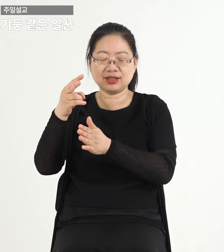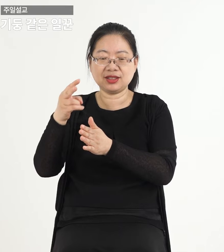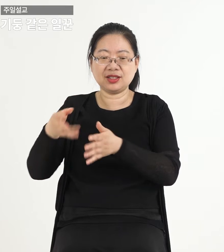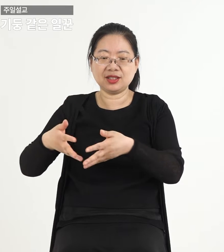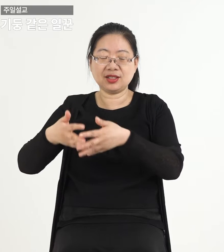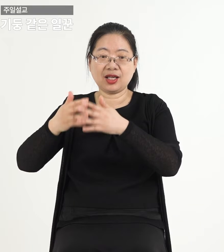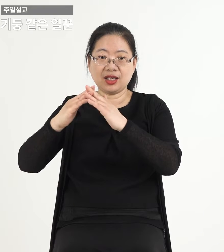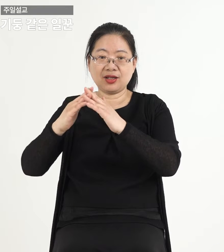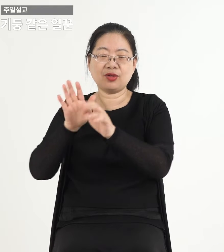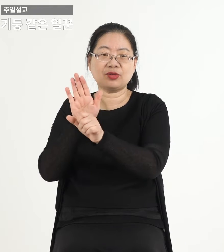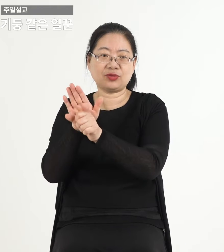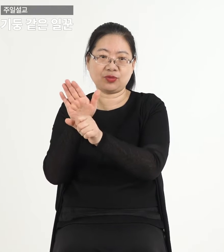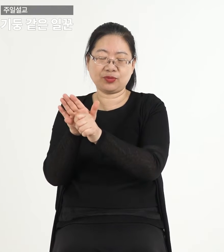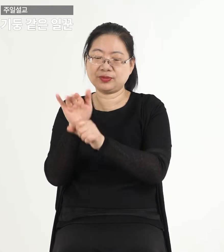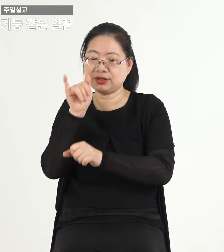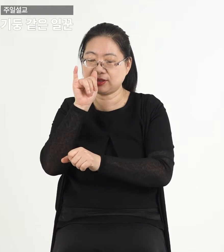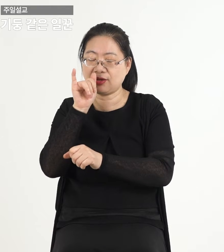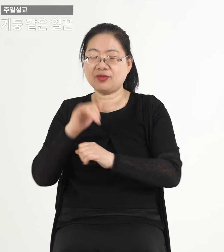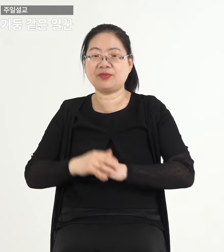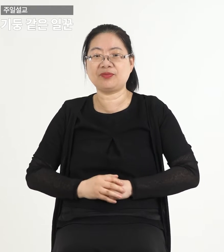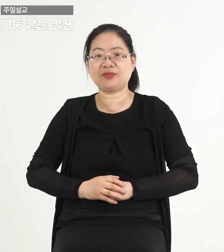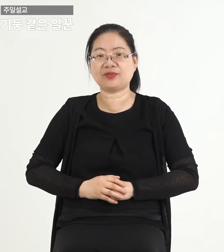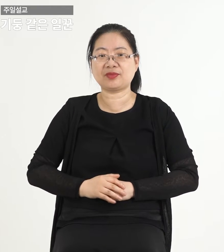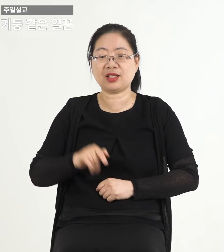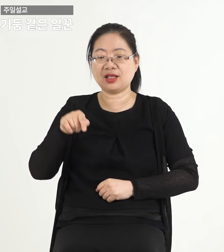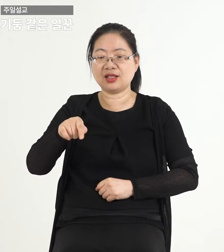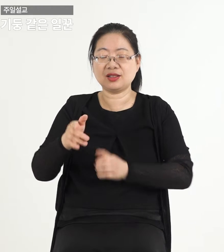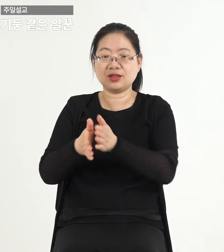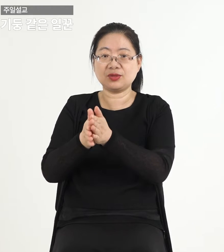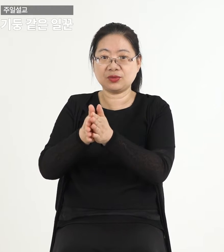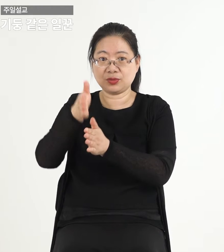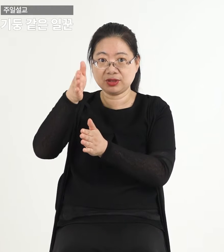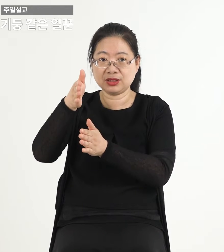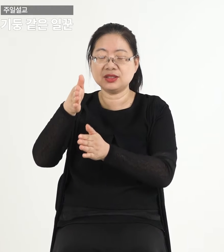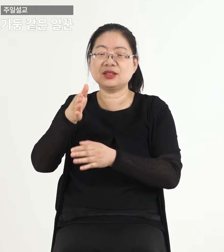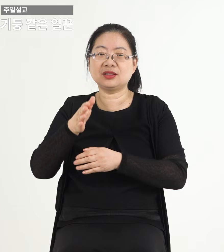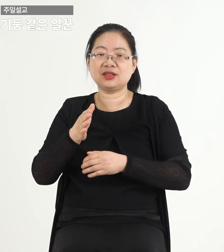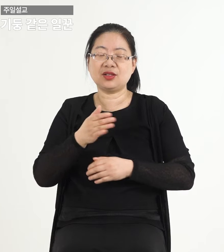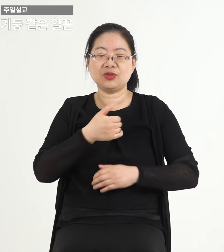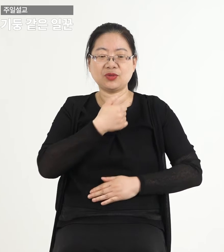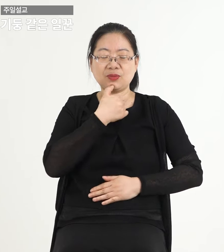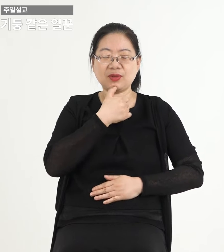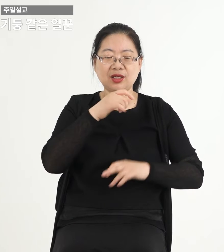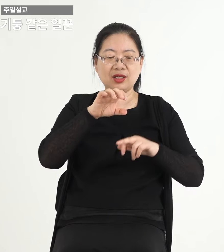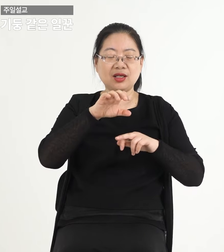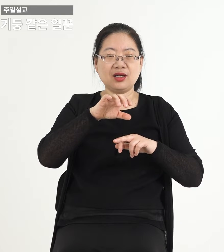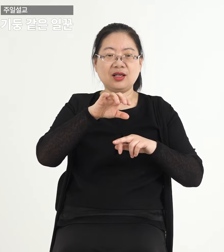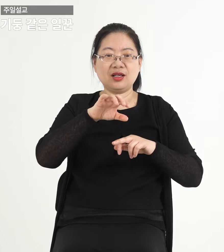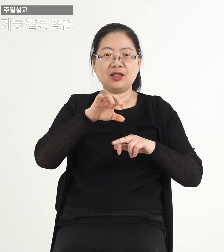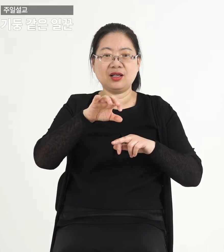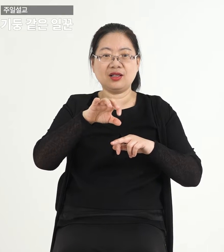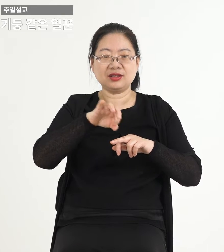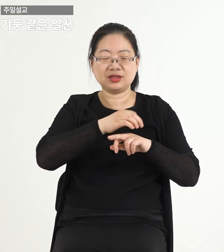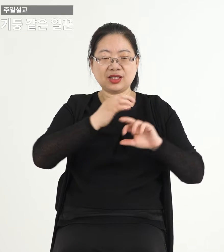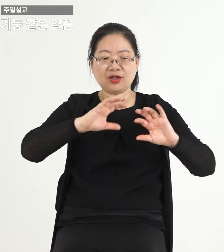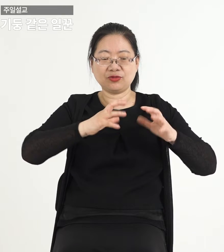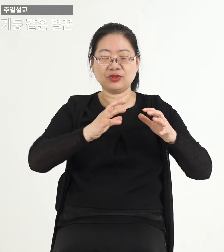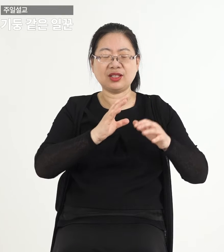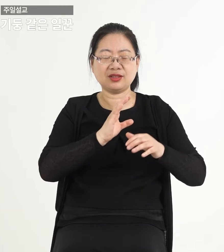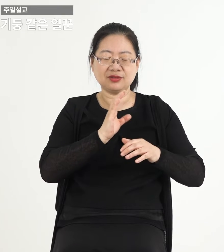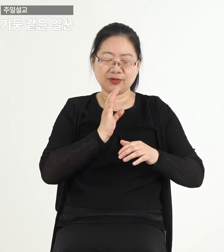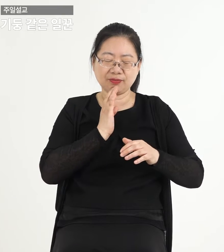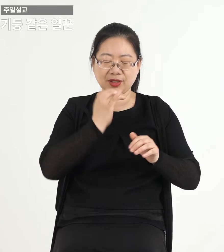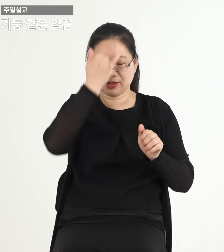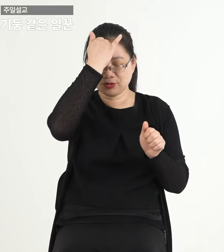주었어요. 그러니까 이 도시도 결국 로마 정부의 굉장히 충성스러운 도시 중에